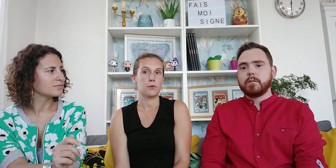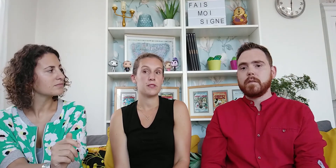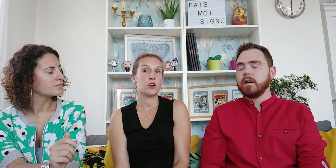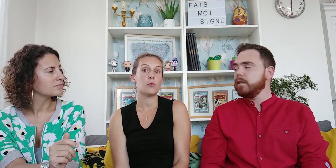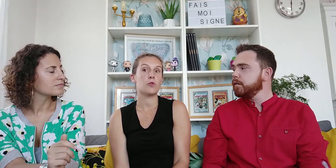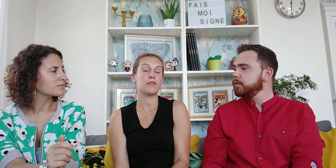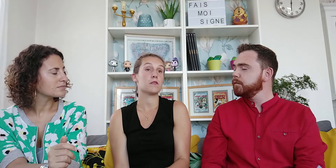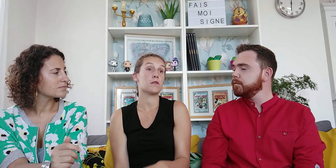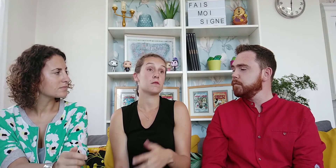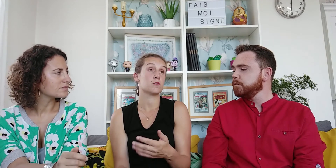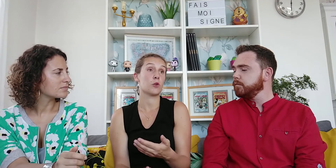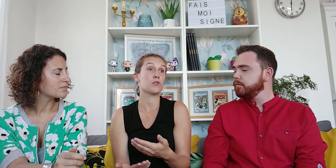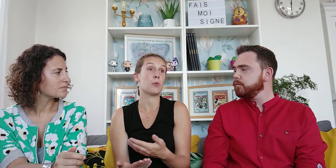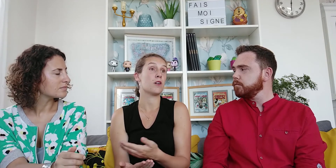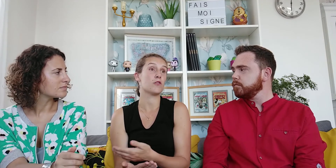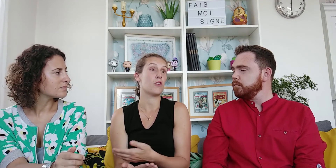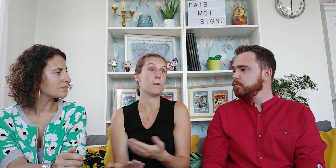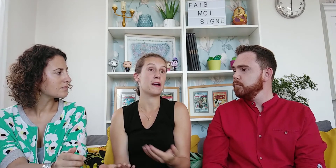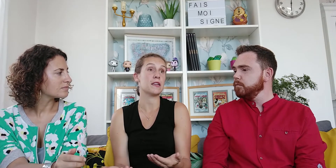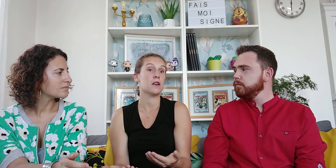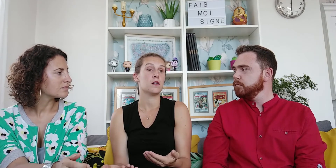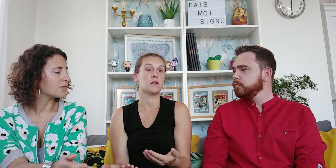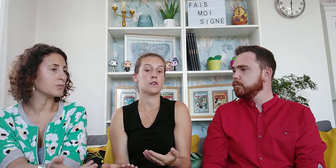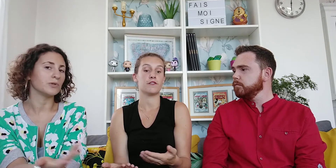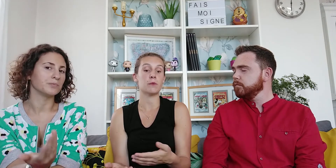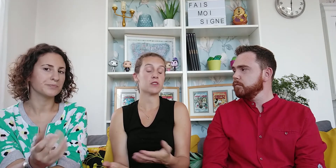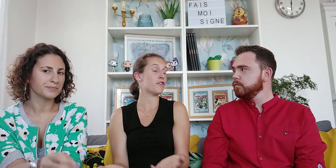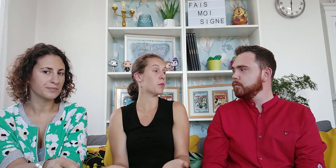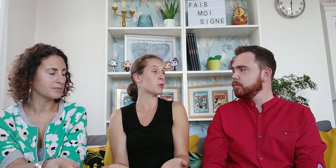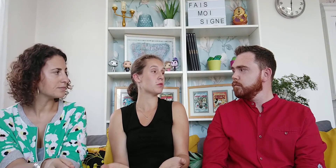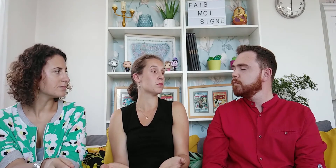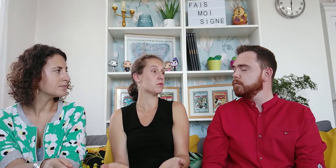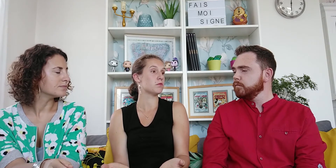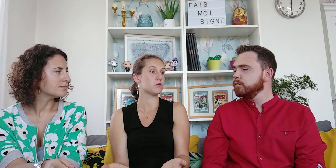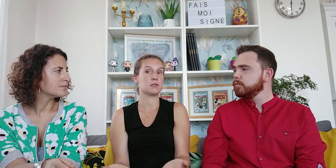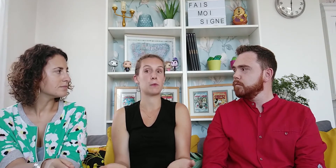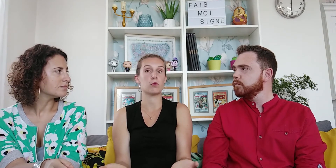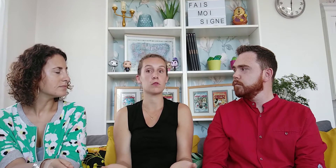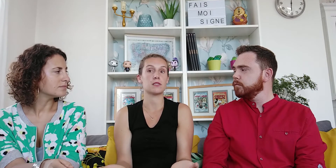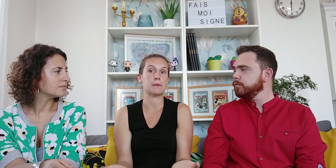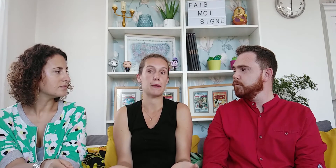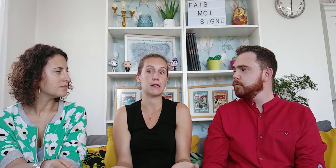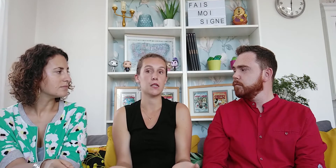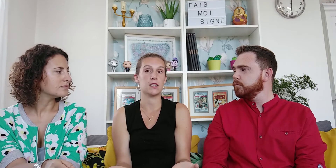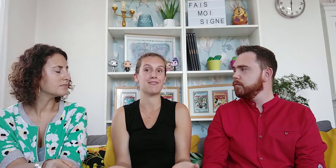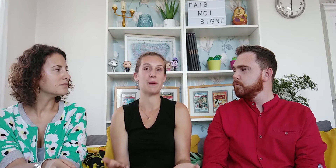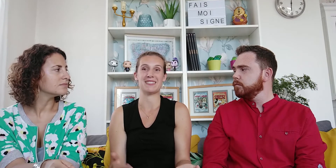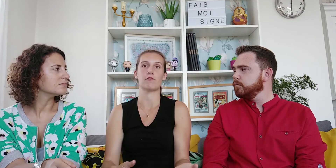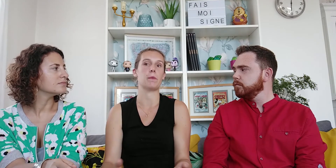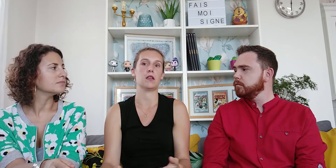c'est comme comme on apprend un enfant à parler, évidemment il déforme les mots. C'est pas pour autant qu'il sait pas parler et qu'il va pas savoir parler comme il